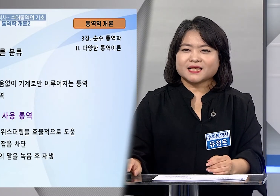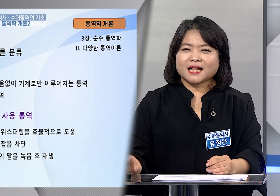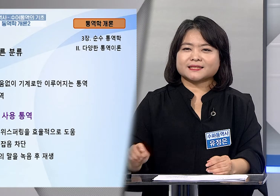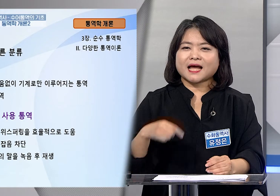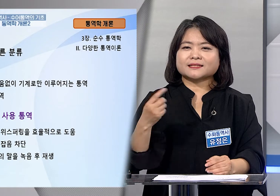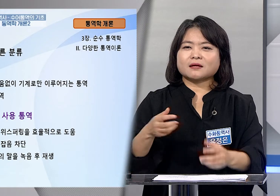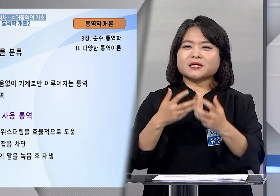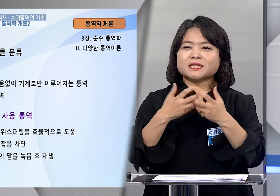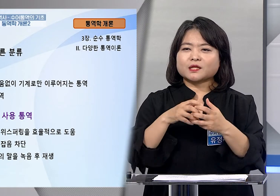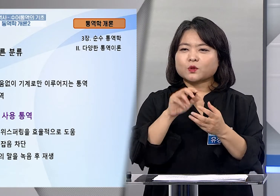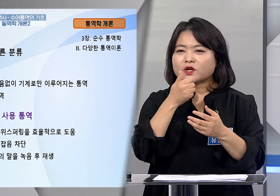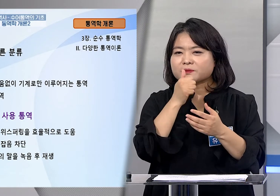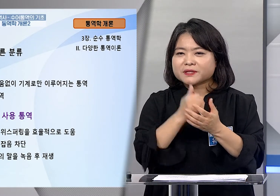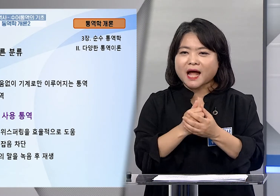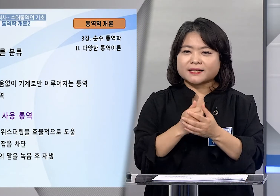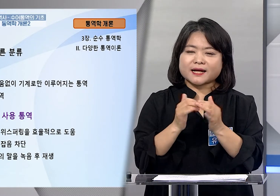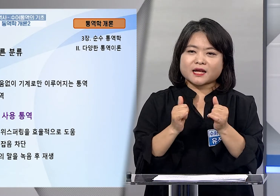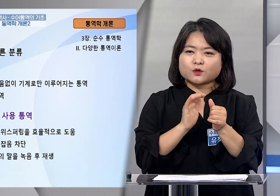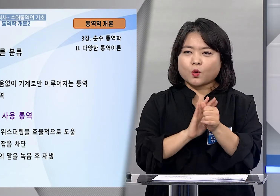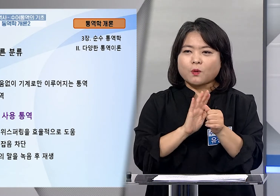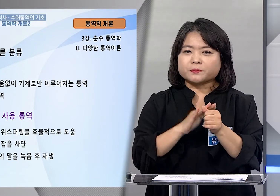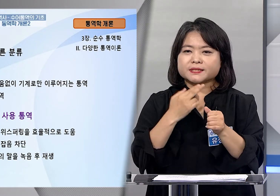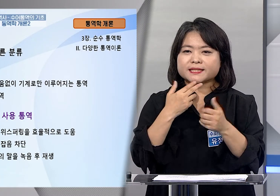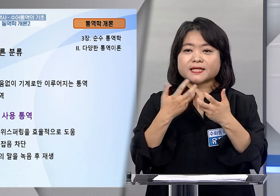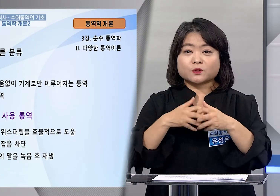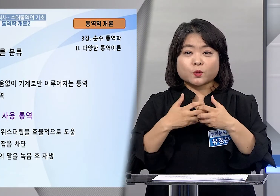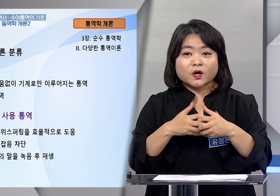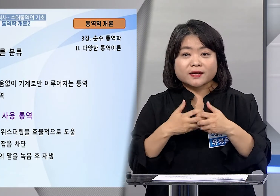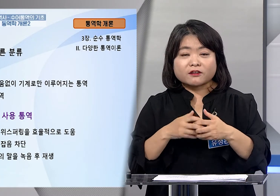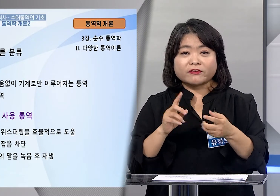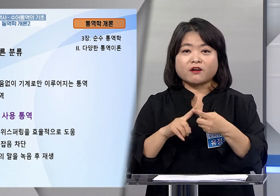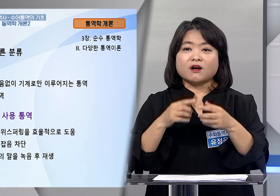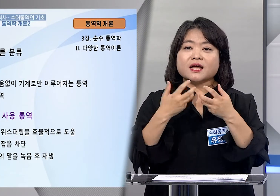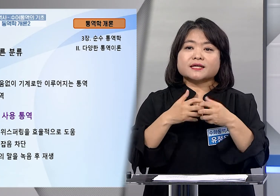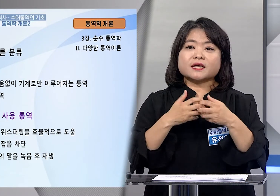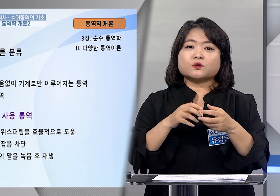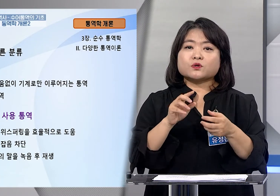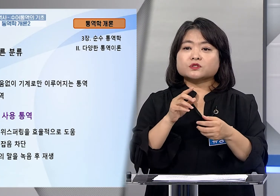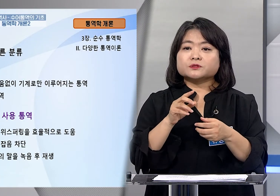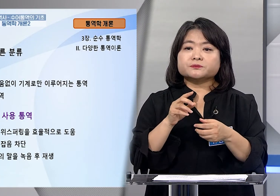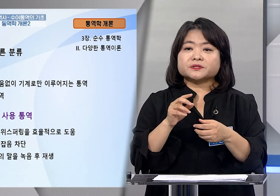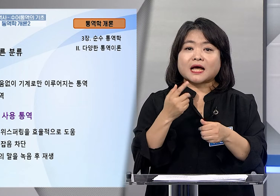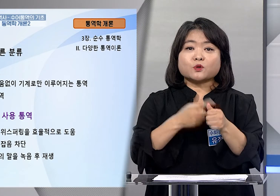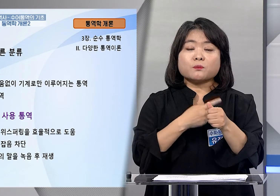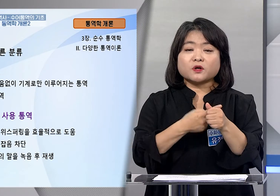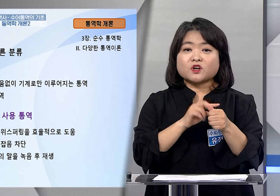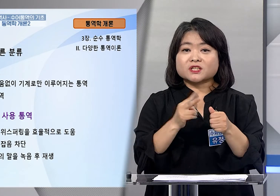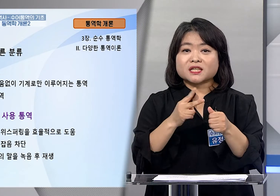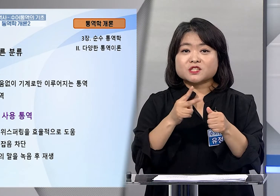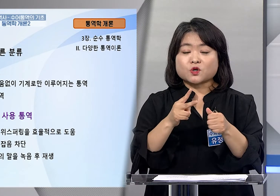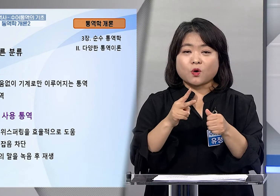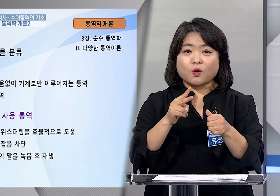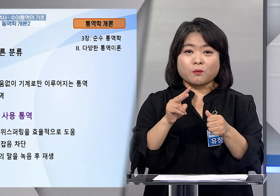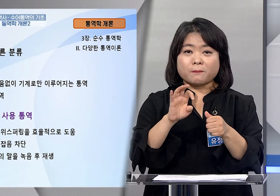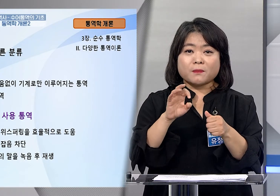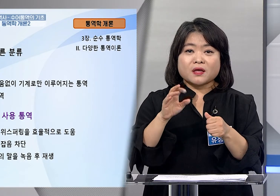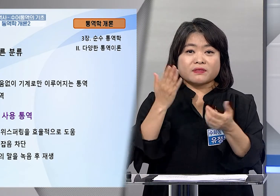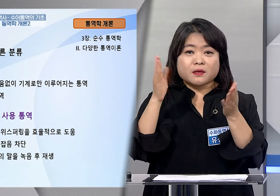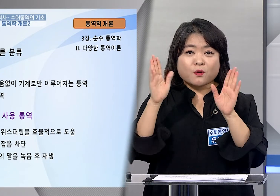그 다음에 기계 통역입니다. 인간의 도움 없이 기계 통역하는 건데요. 기계 통역 요즘 자동 번역기 있죠. 네이버,